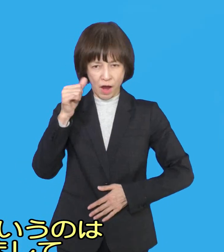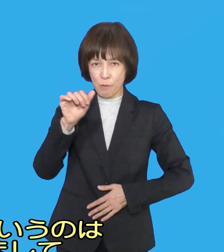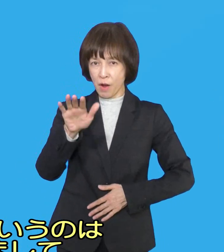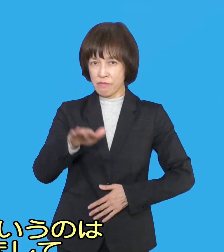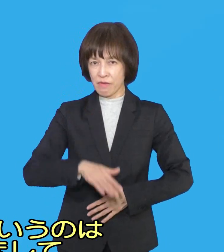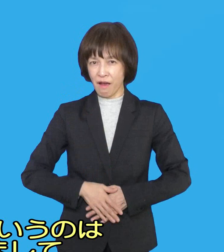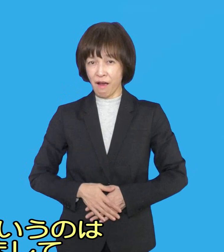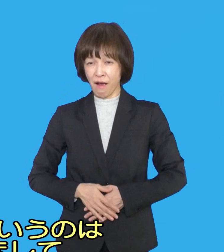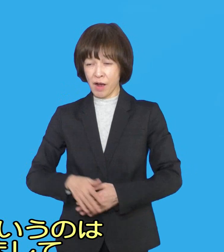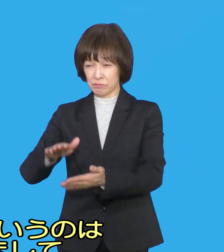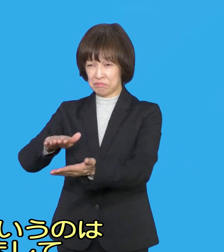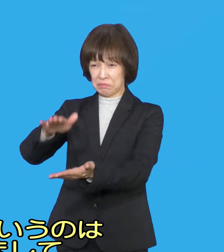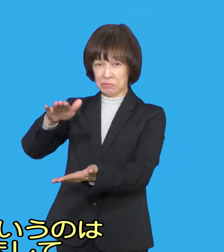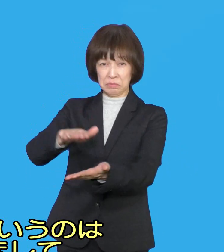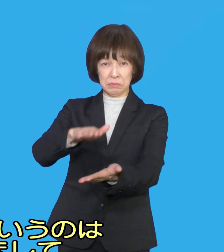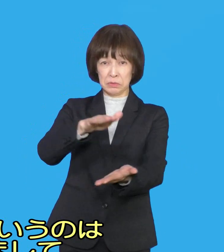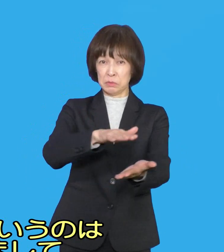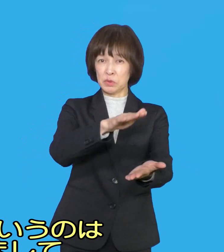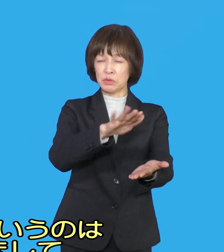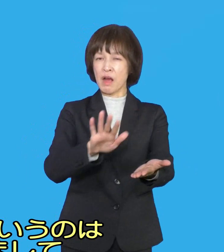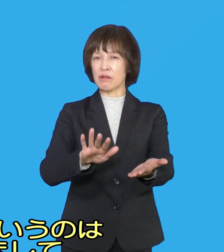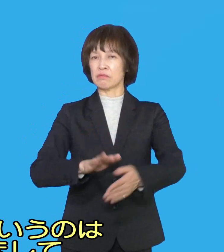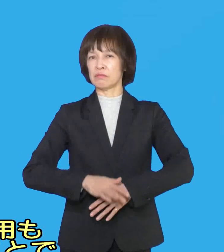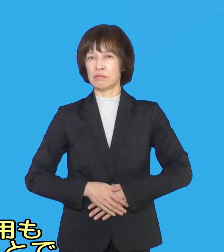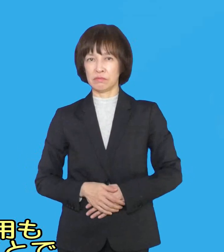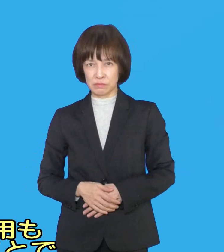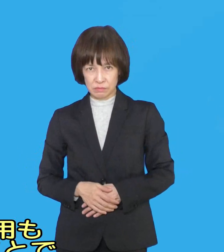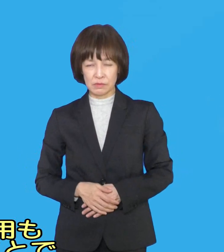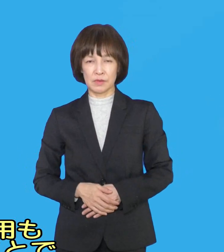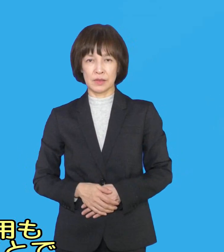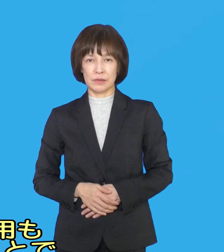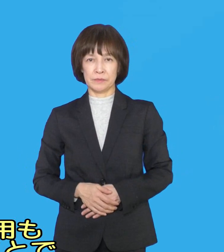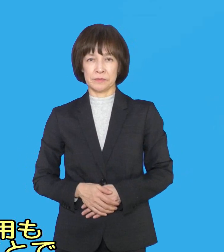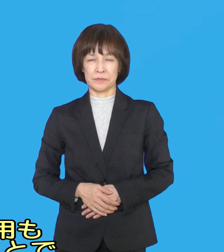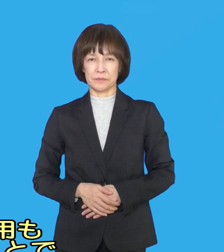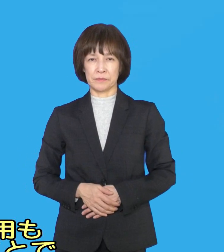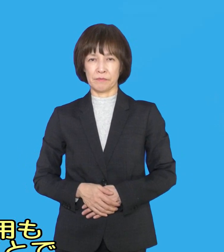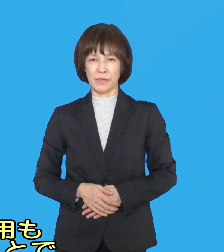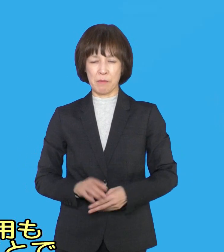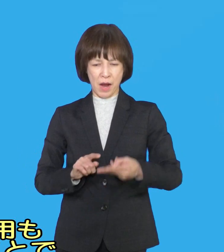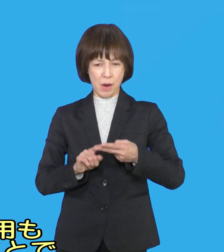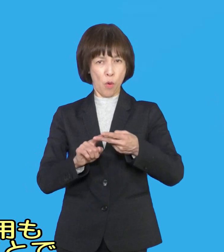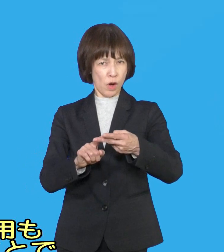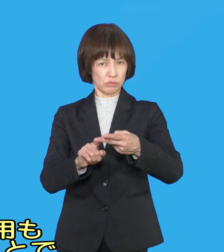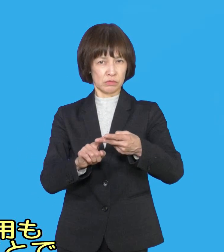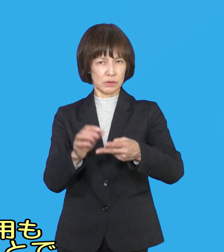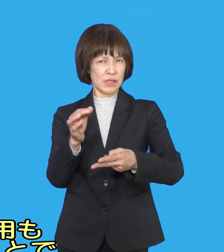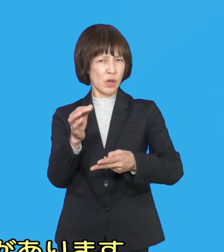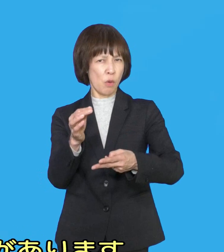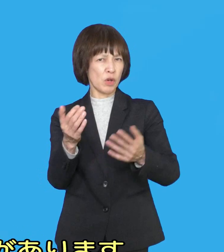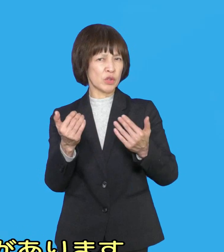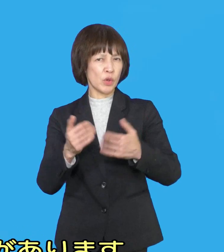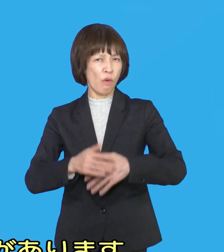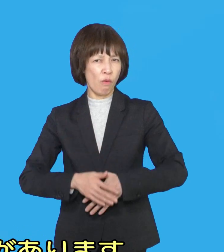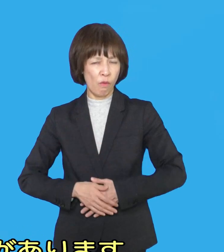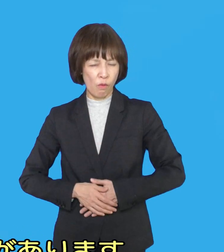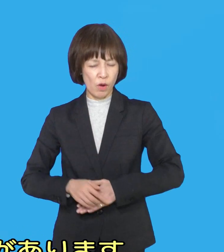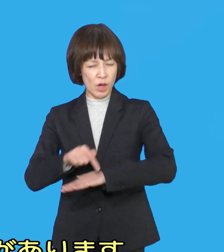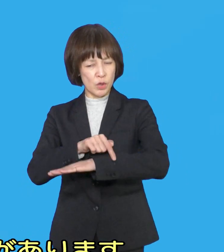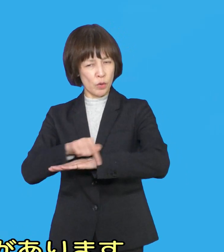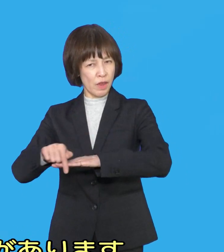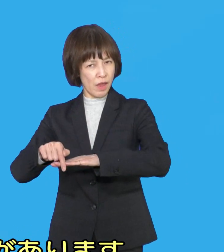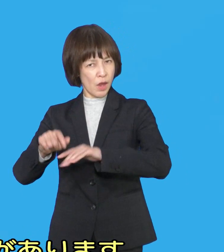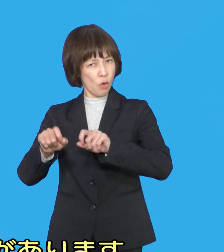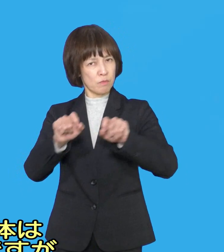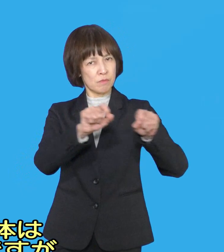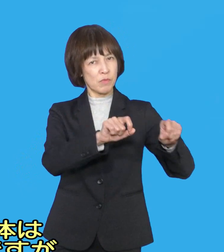時期というのは膨大なものがありまして、しかもその費用もかかるということで実施は見送った経